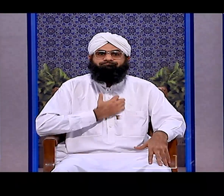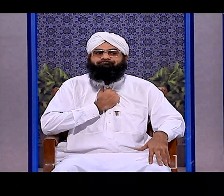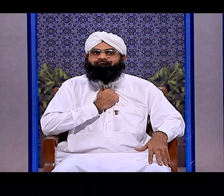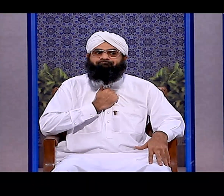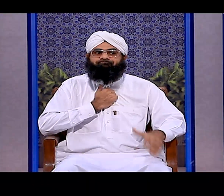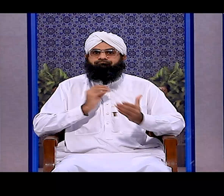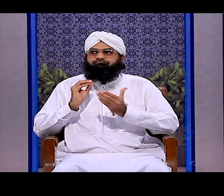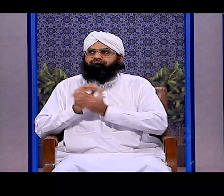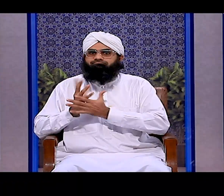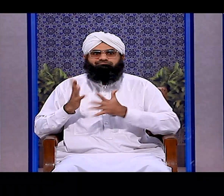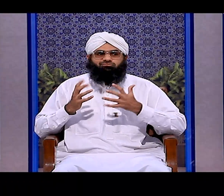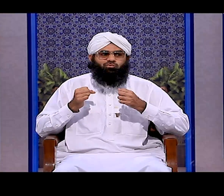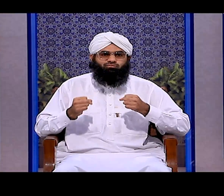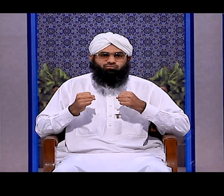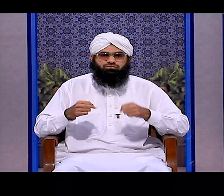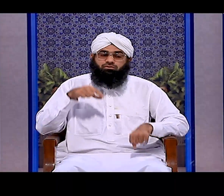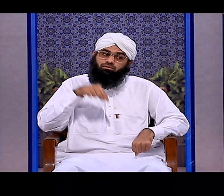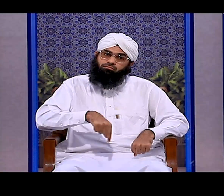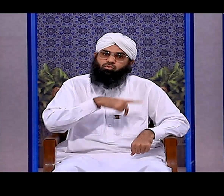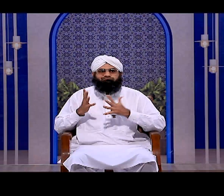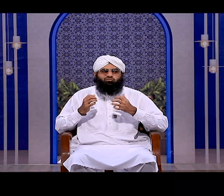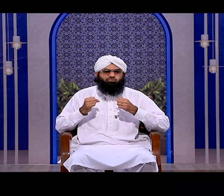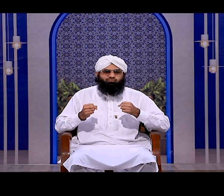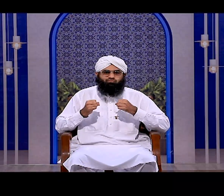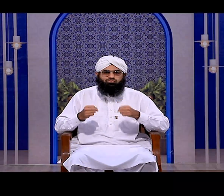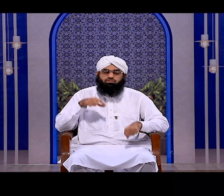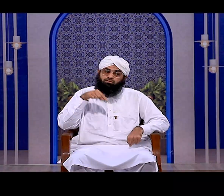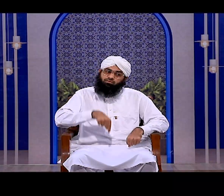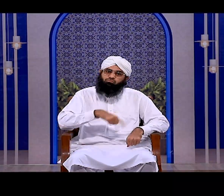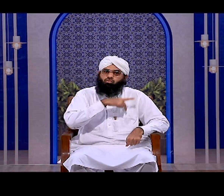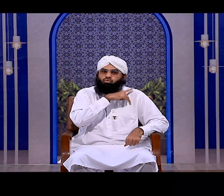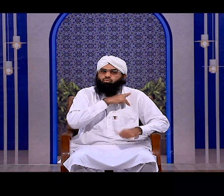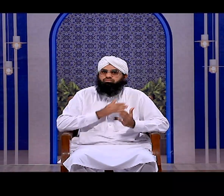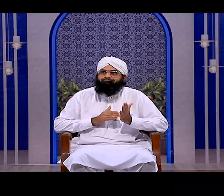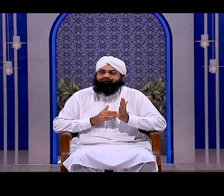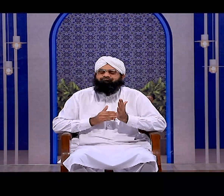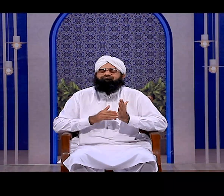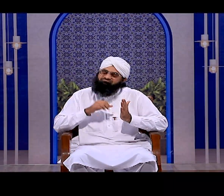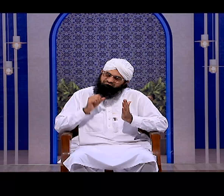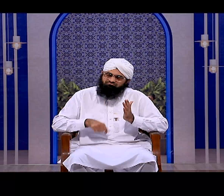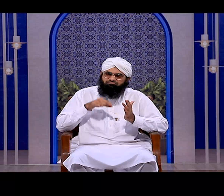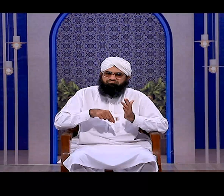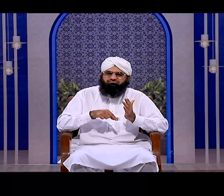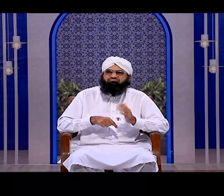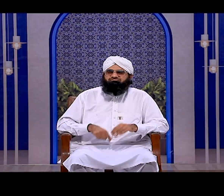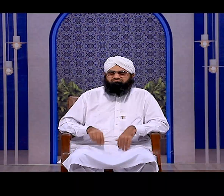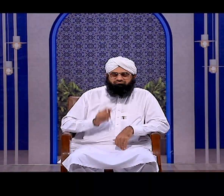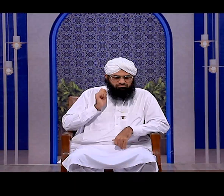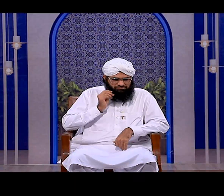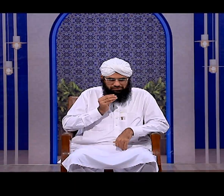چھٹکارے کی کوئی صورت نہیں ہے۔ اپنے گناہوں کا اقرار کرتے ہوئے عرض کرے گا، مولا تیری عزت